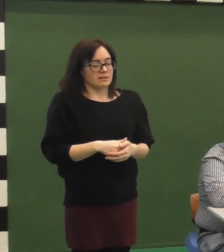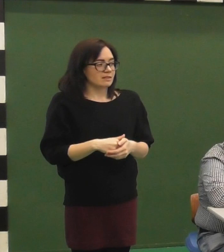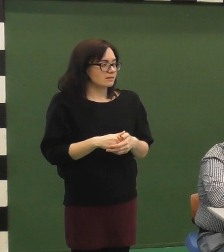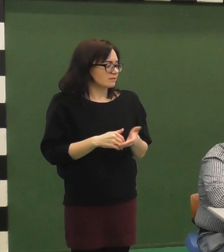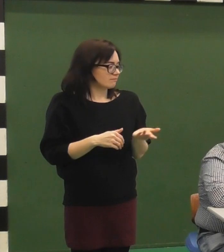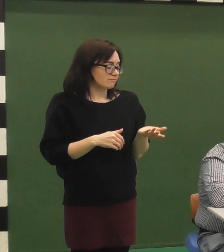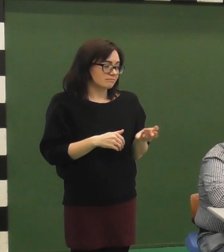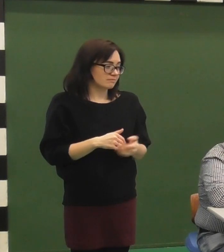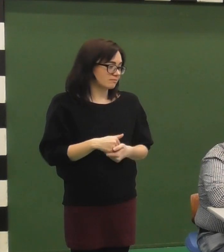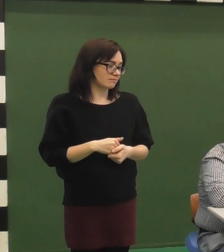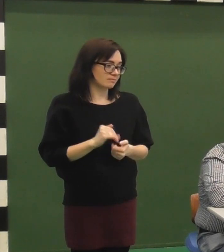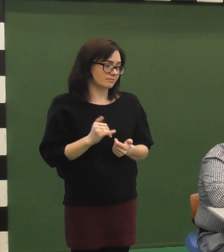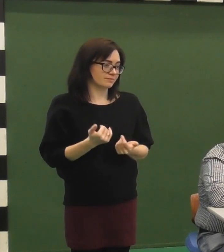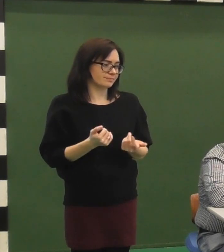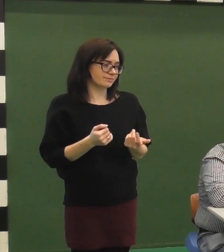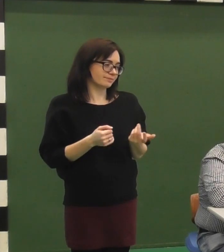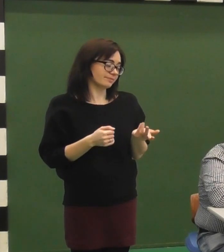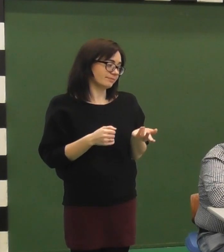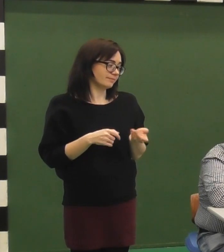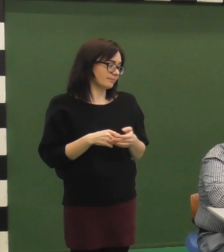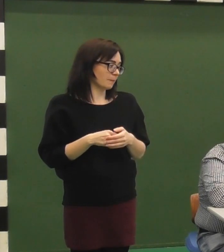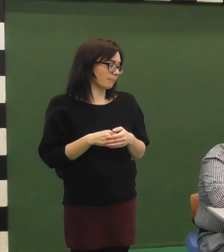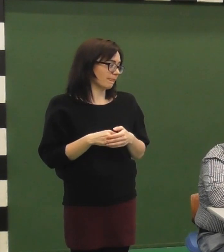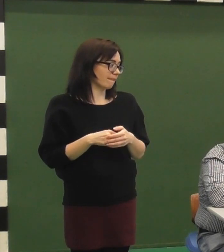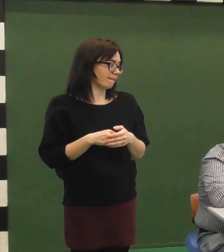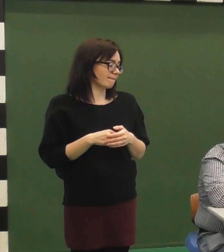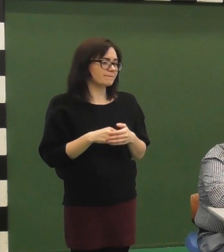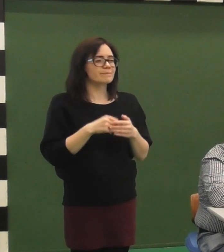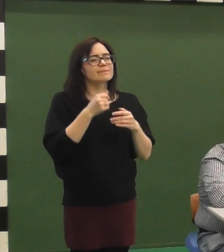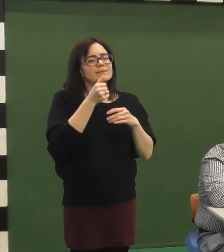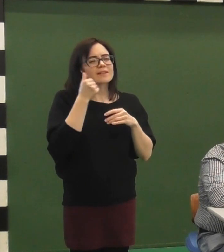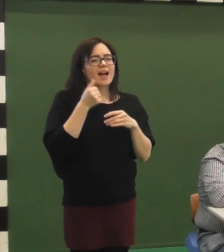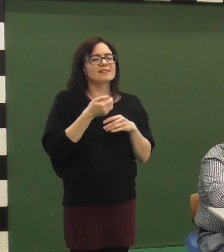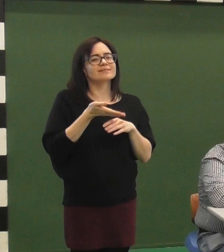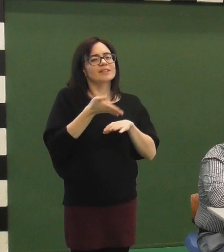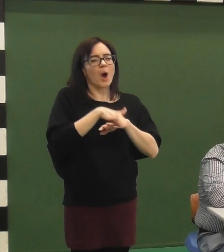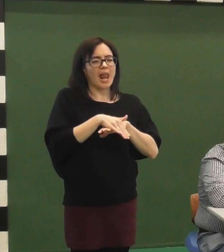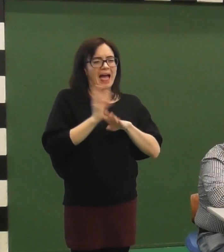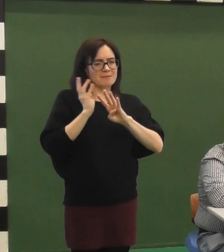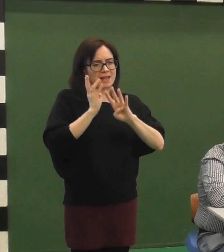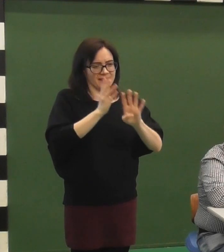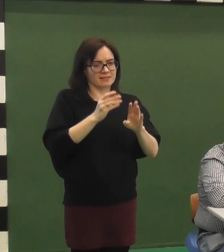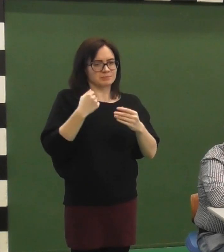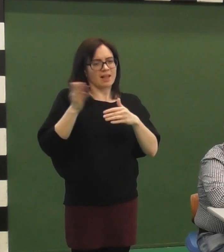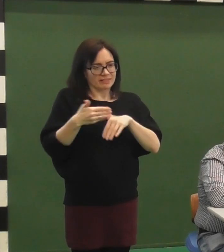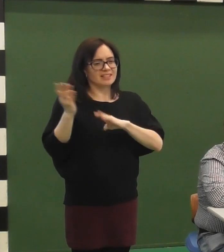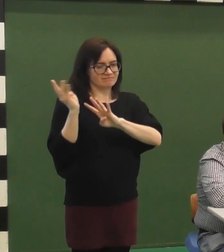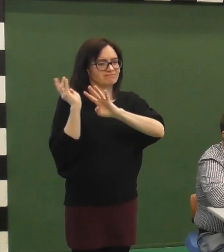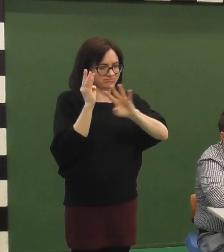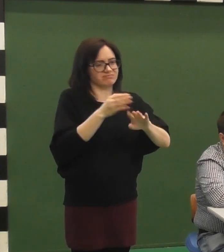és hát úgy hívják ezt, hogy halálmenet. Tehát ez így is volt, ahogyan